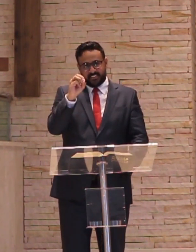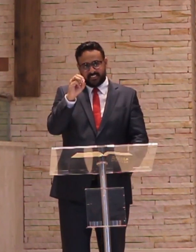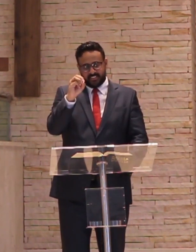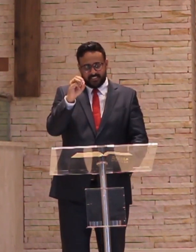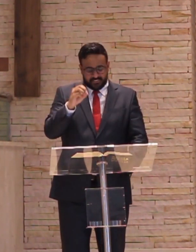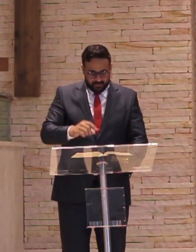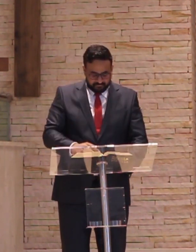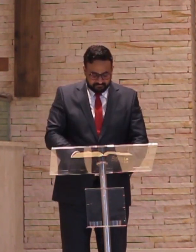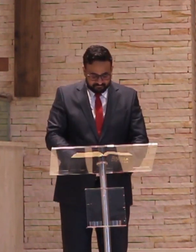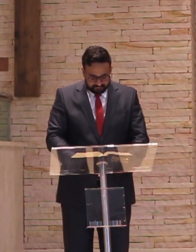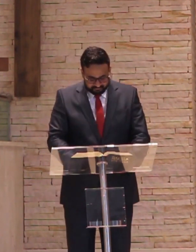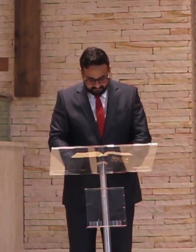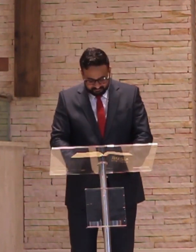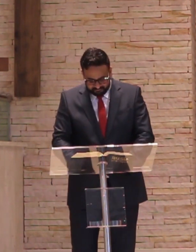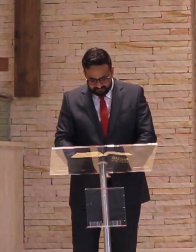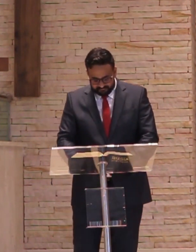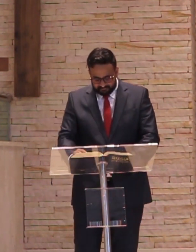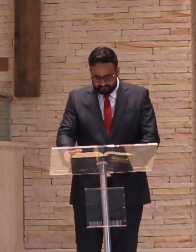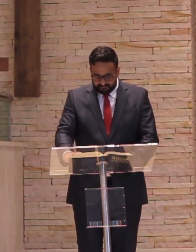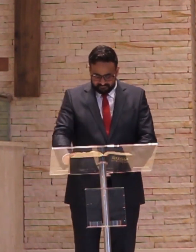30, ver o que está escrito.